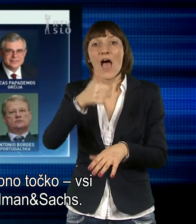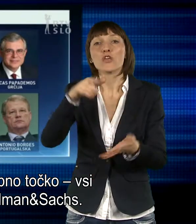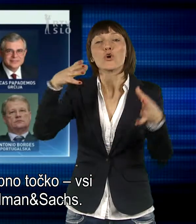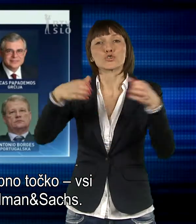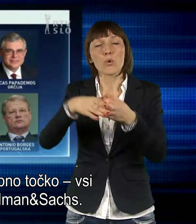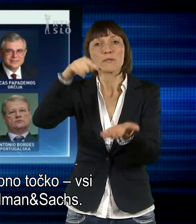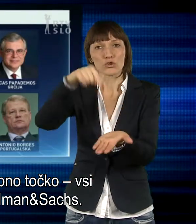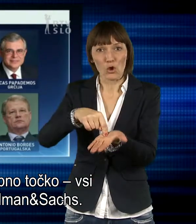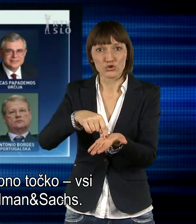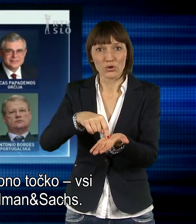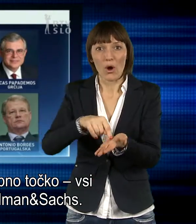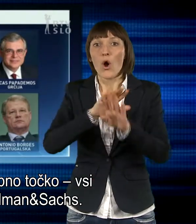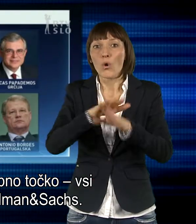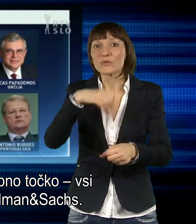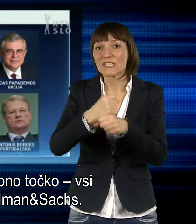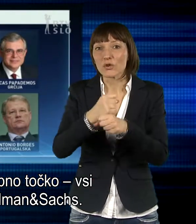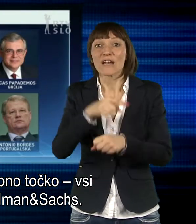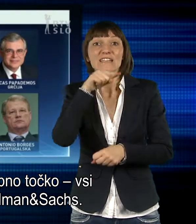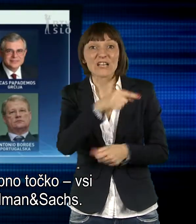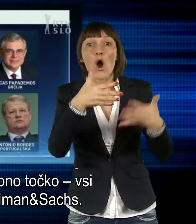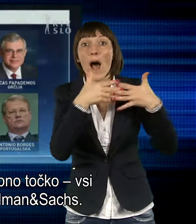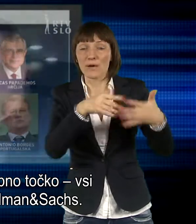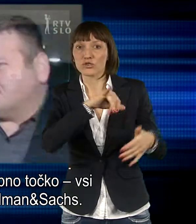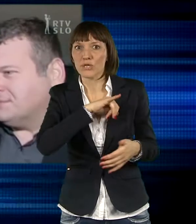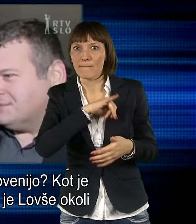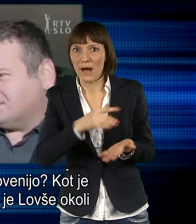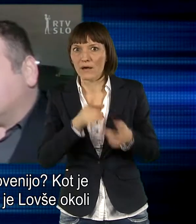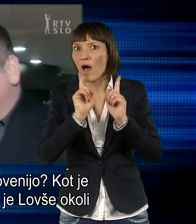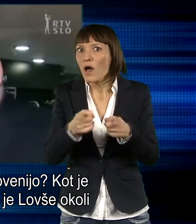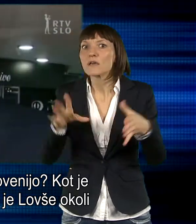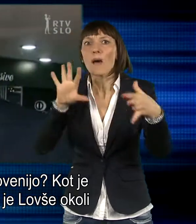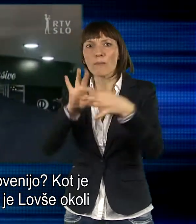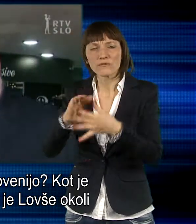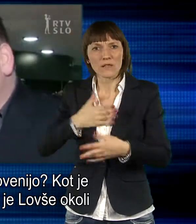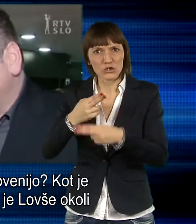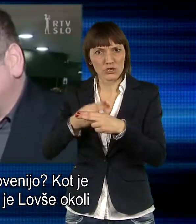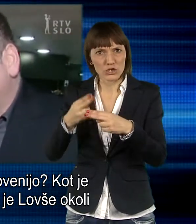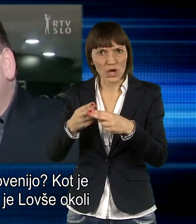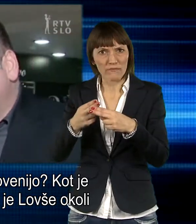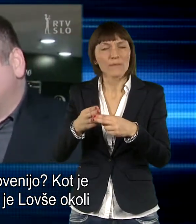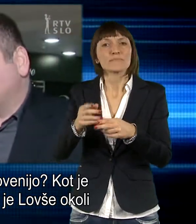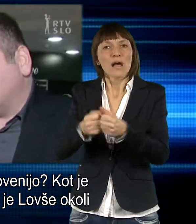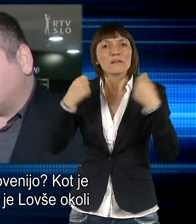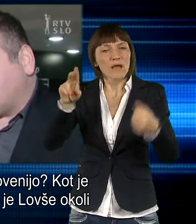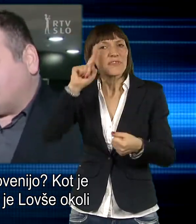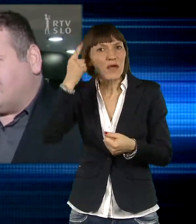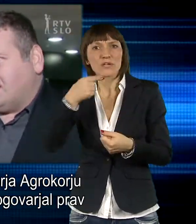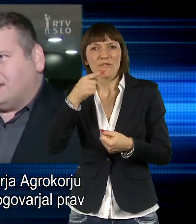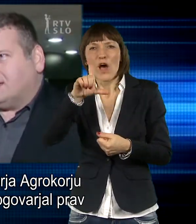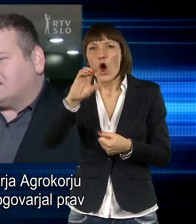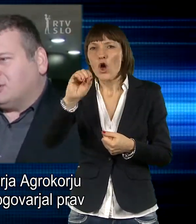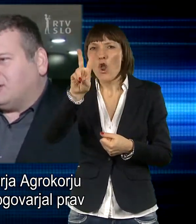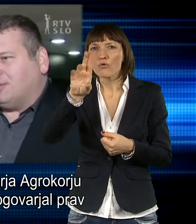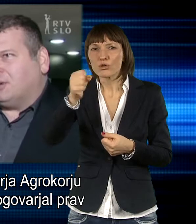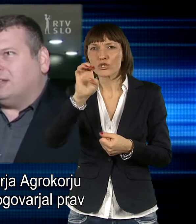točko. Vsi so delali za Goldman & Sachs. In kaj ima to s Slovenijo? Kot je razkril Dnevnik, se je Lovše okoli